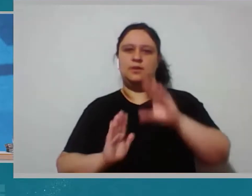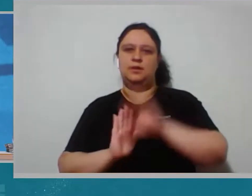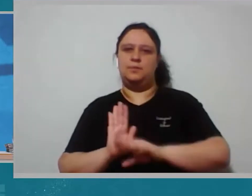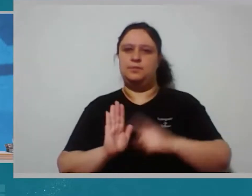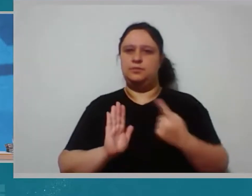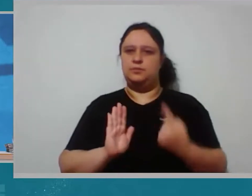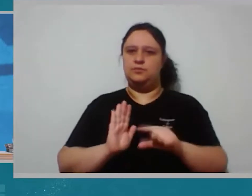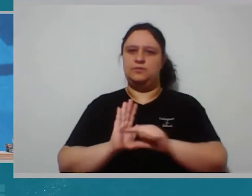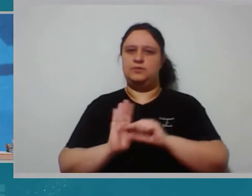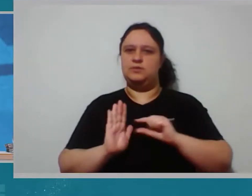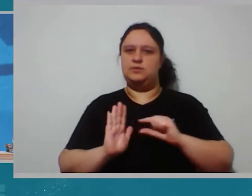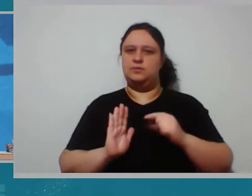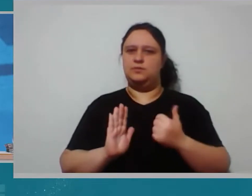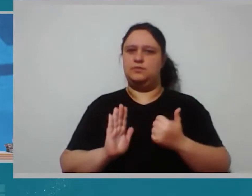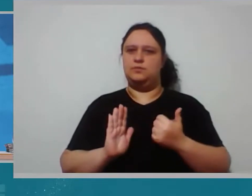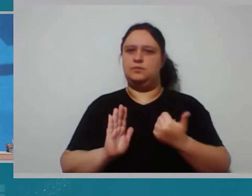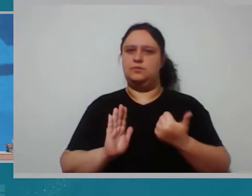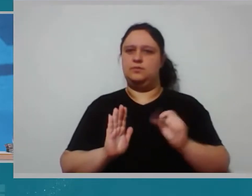Apocalipse 1:10,